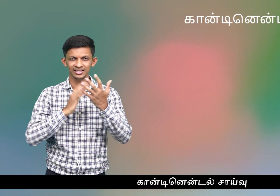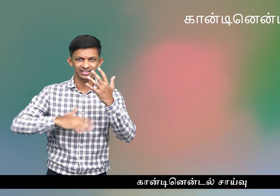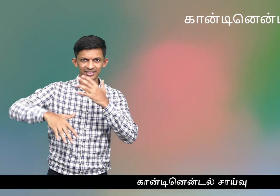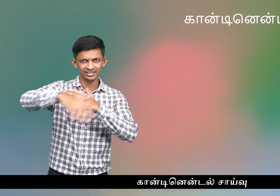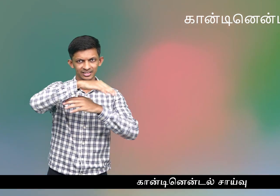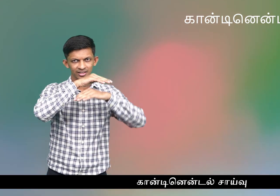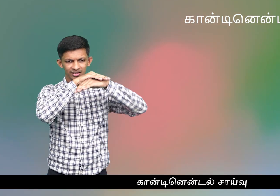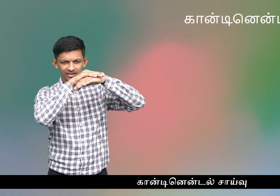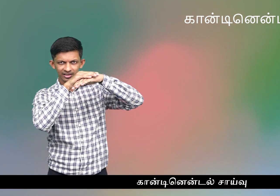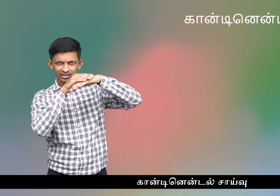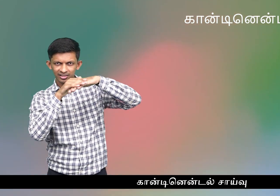கான்டினென்டல் சாய்வு.